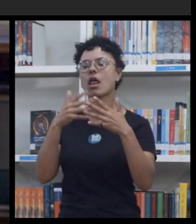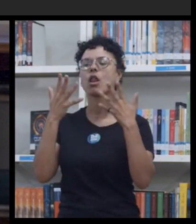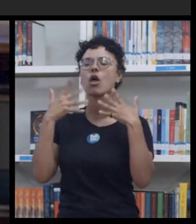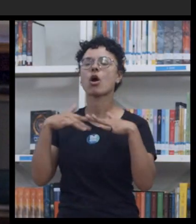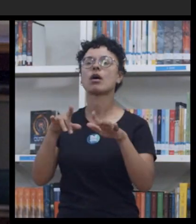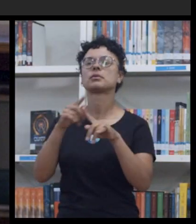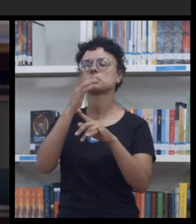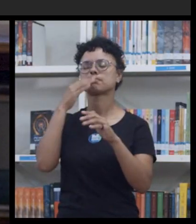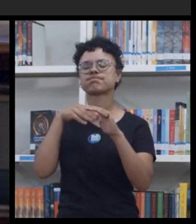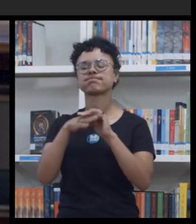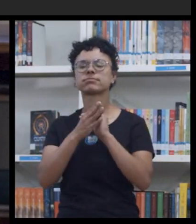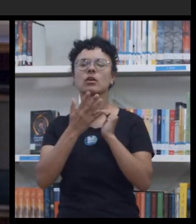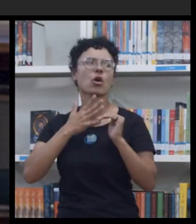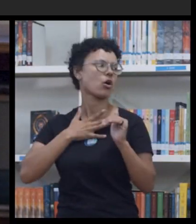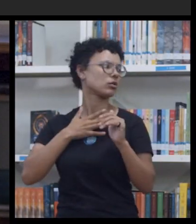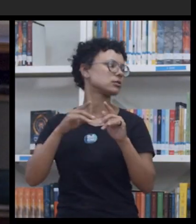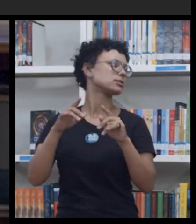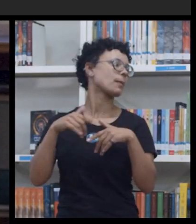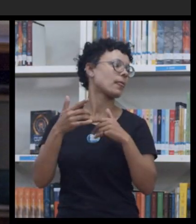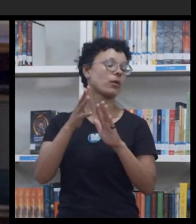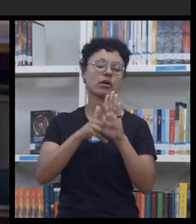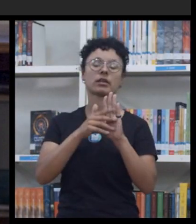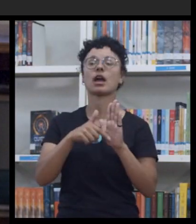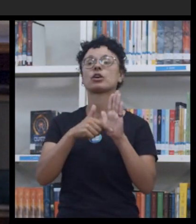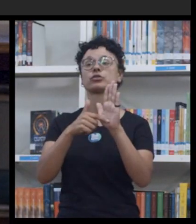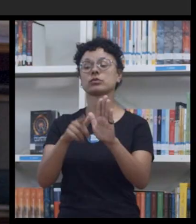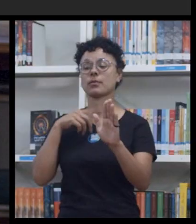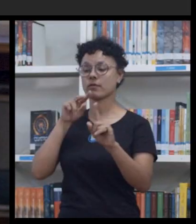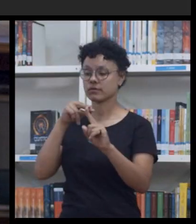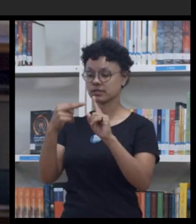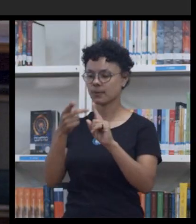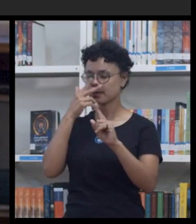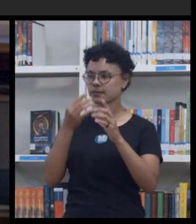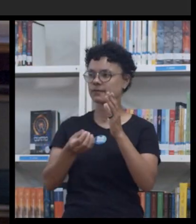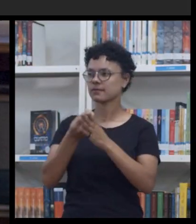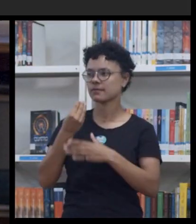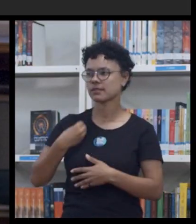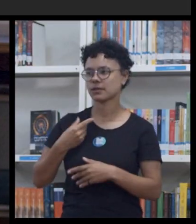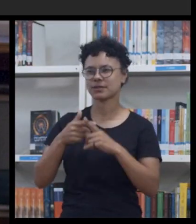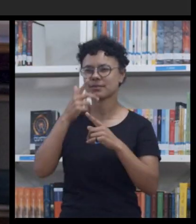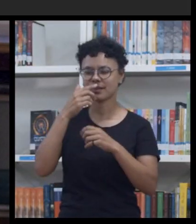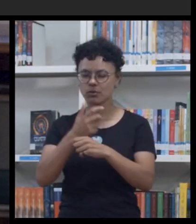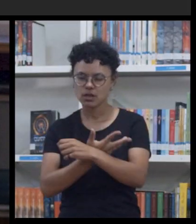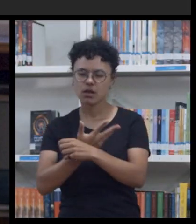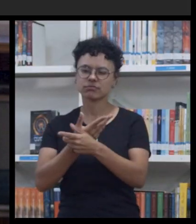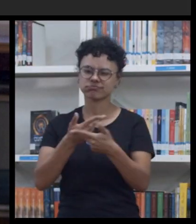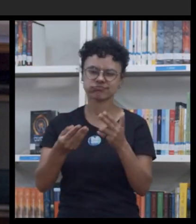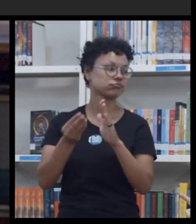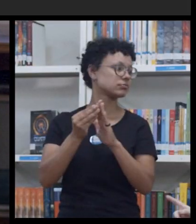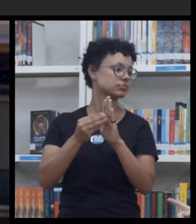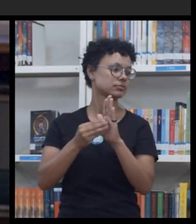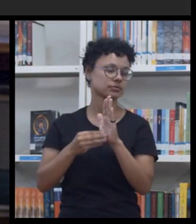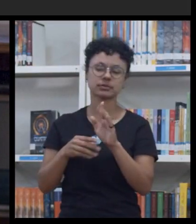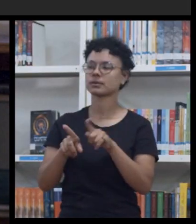e envolvente. Use um roteiro para dar vida à sua visão. Seu roteiro tem emoção. Né?